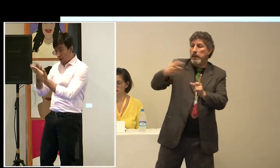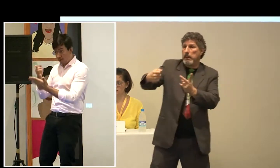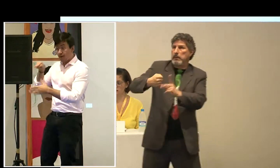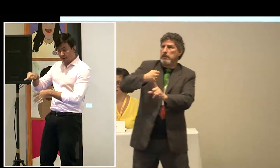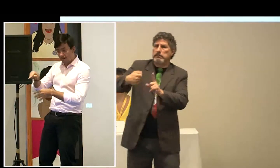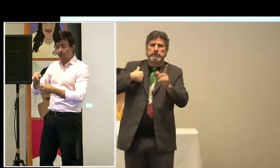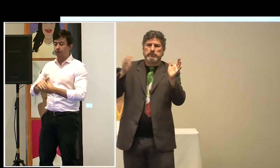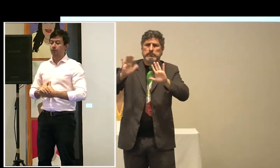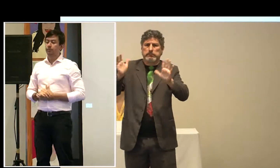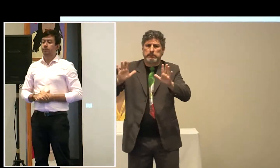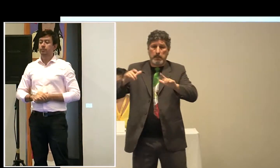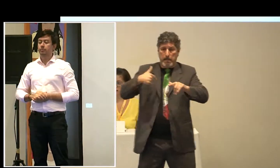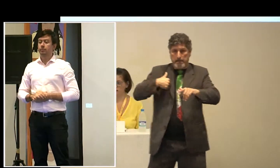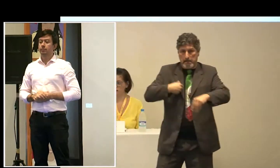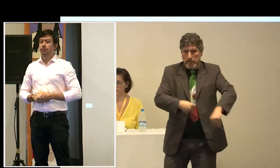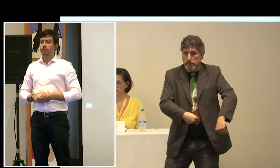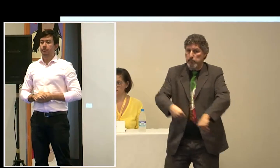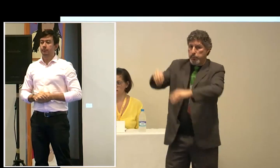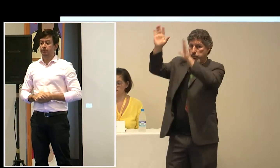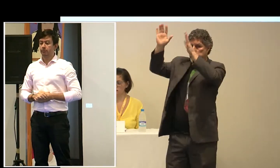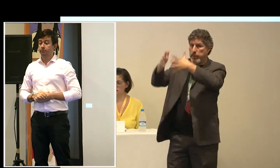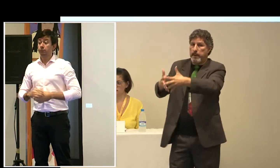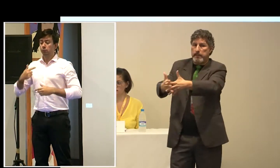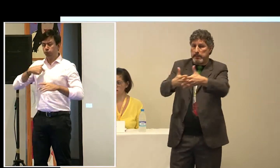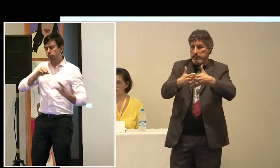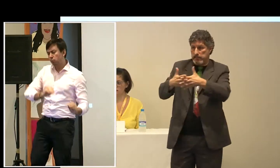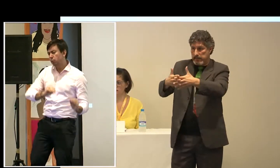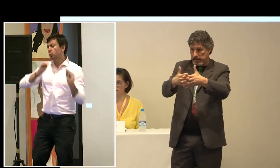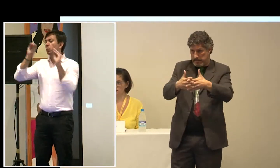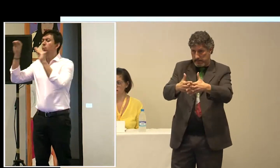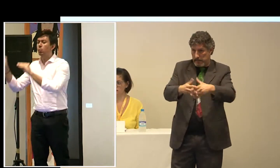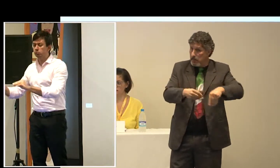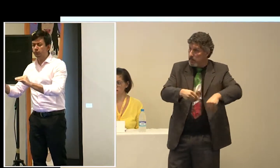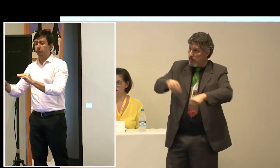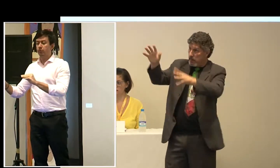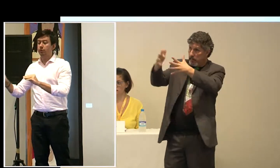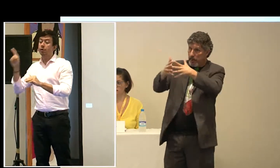nós vivíamos sob um regime do oralismo.